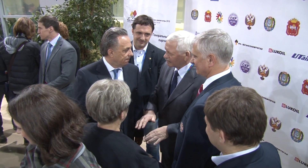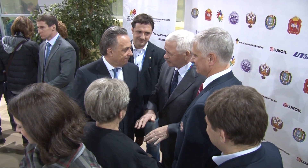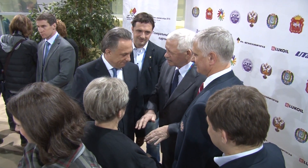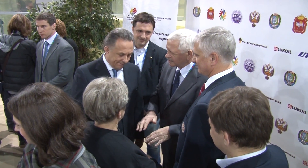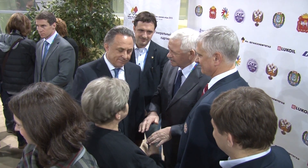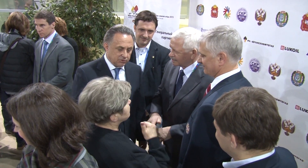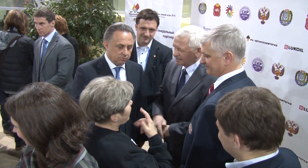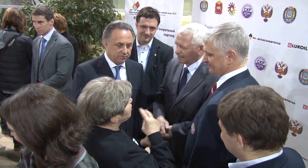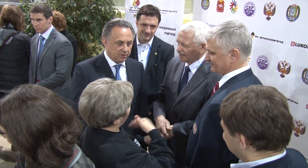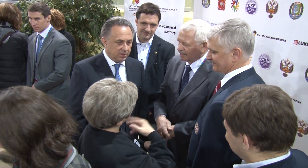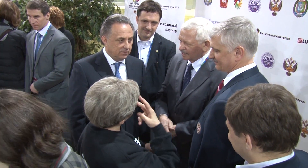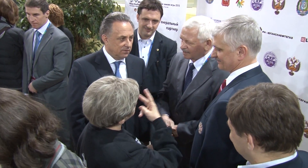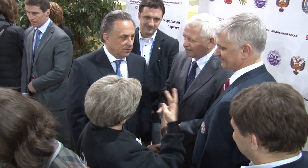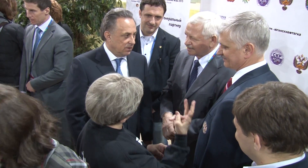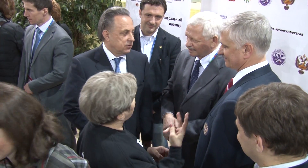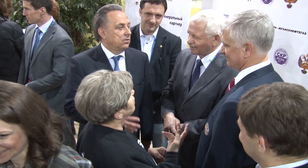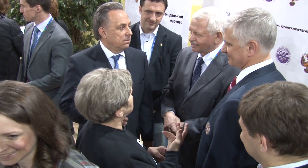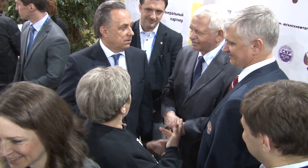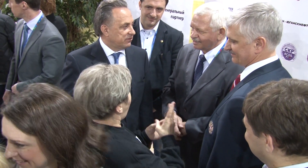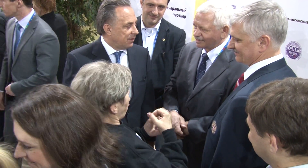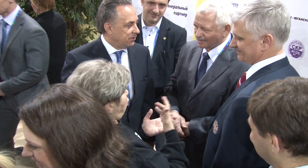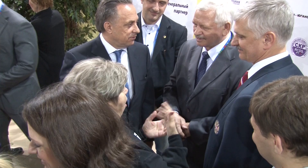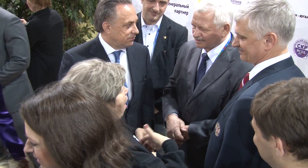Спасибо.